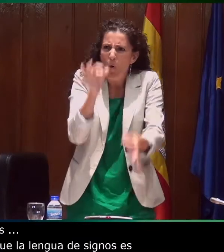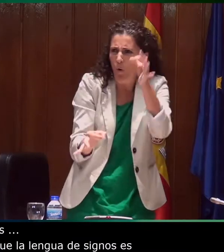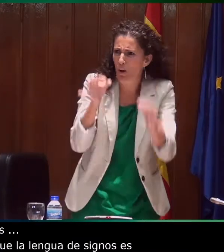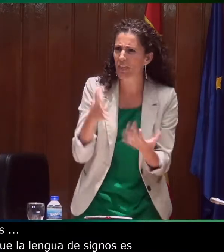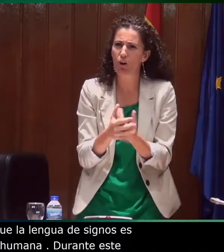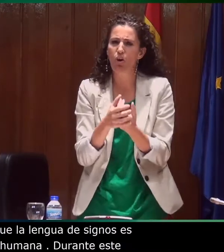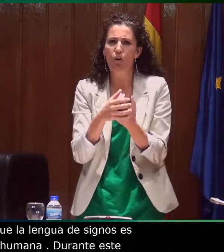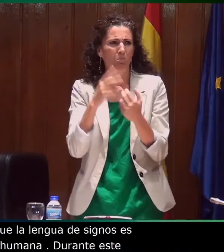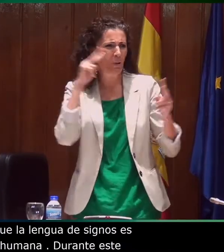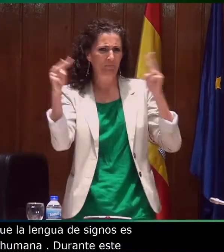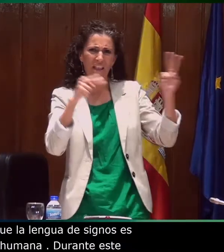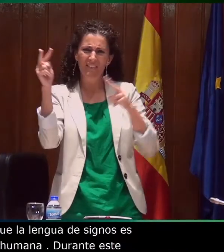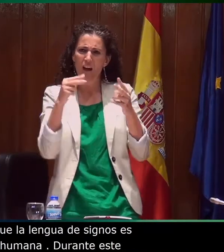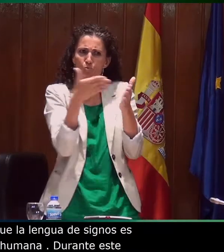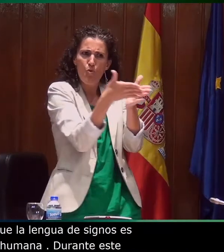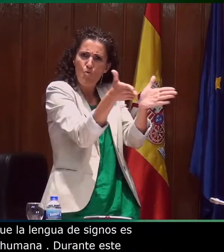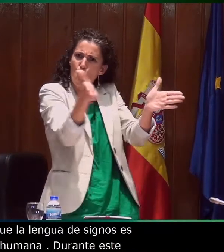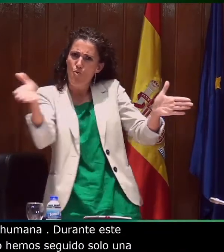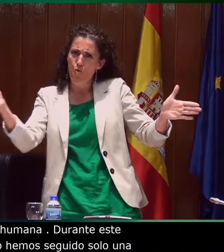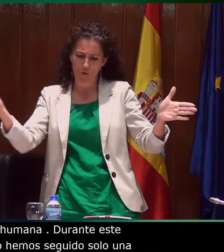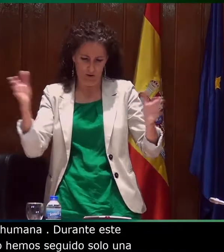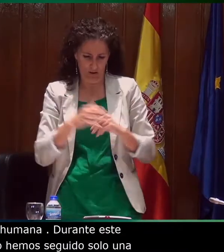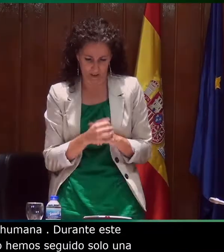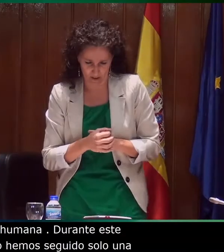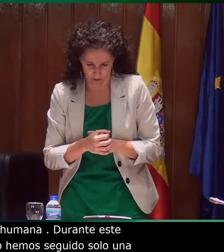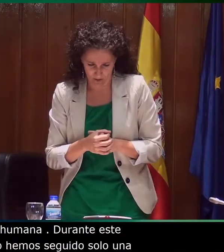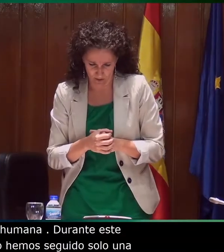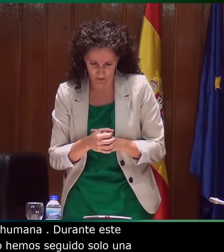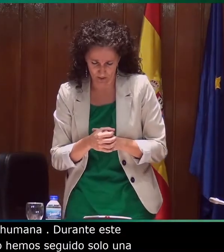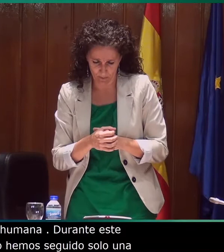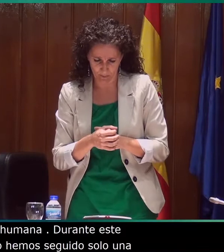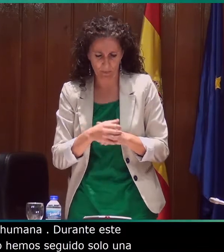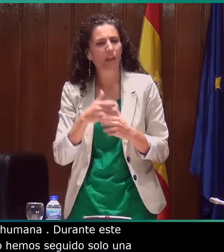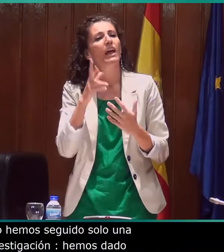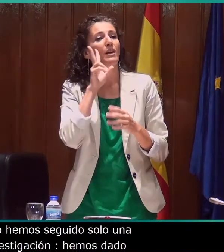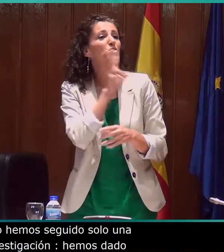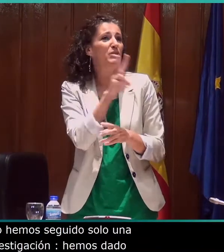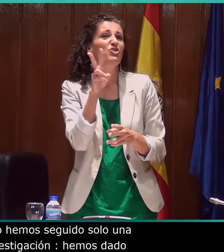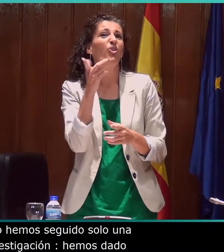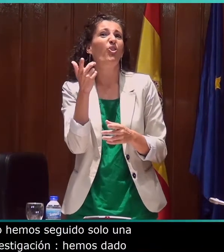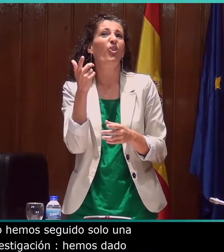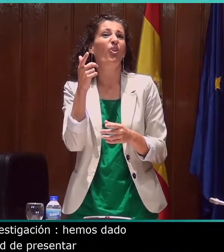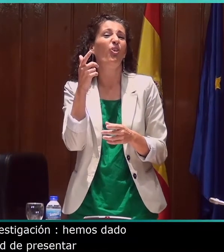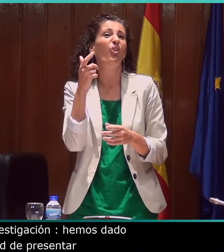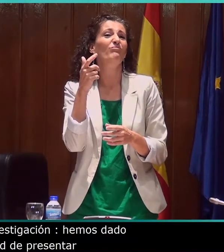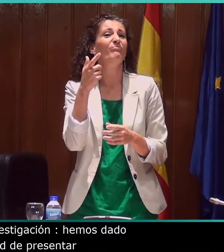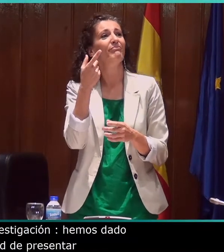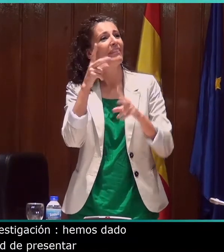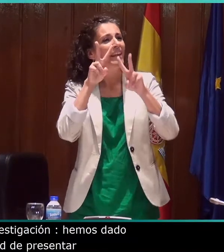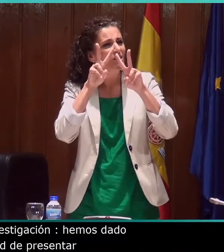solo lingüísticas sino psicolingüísticas neurolinguísticas sociolingüísticas jurídicas culturales educativas